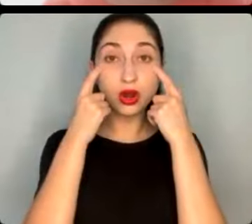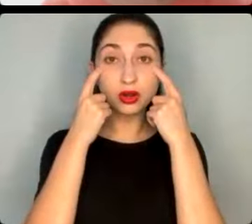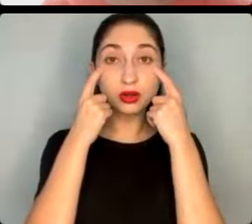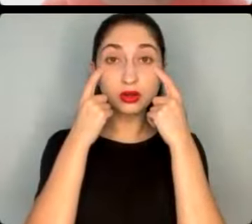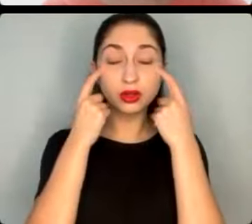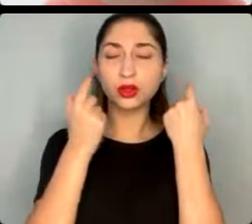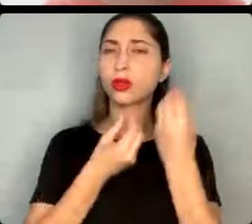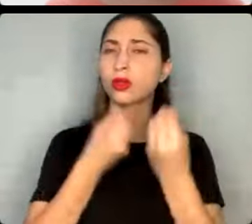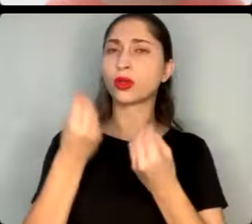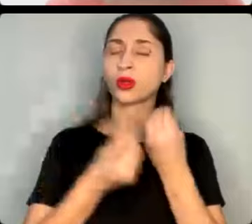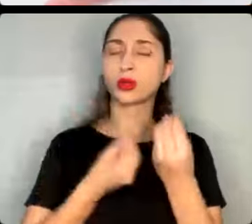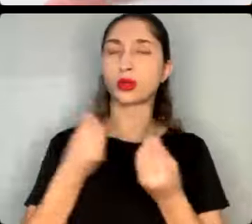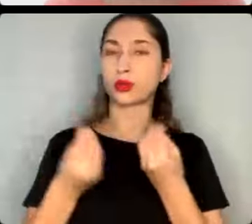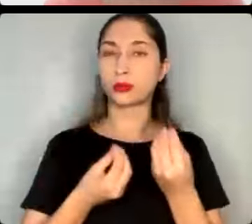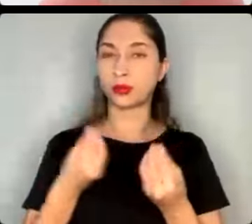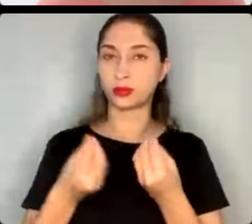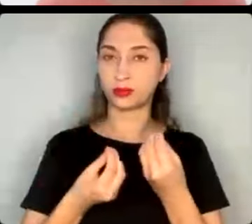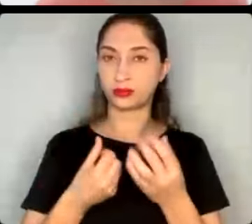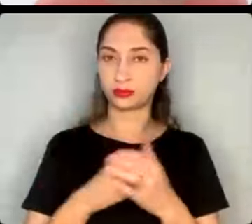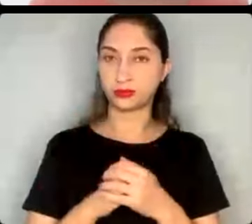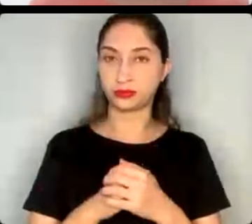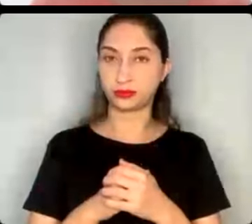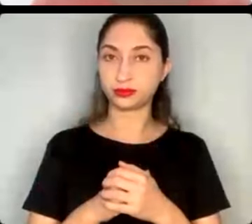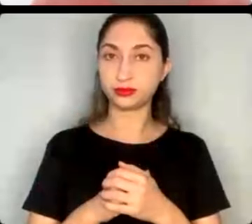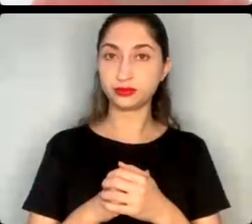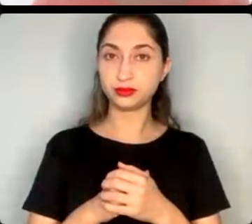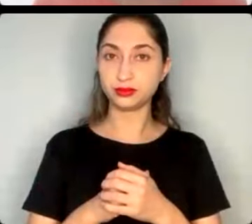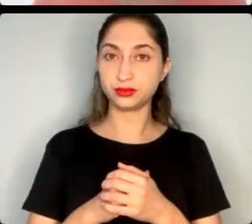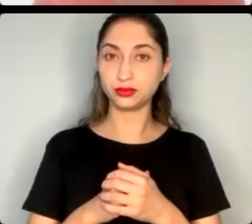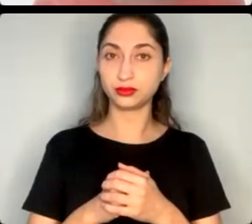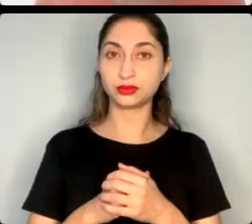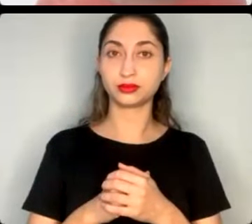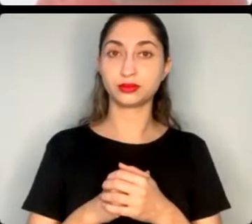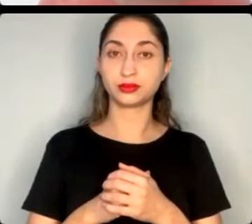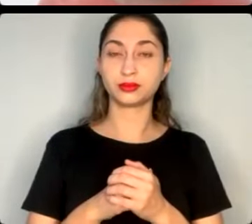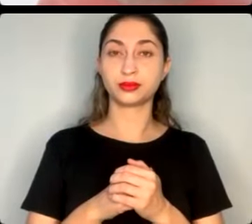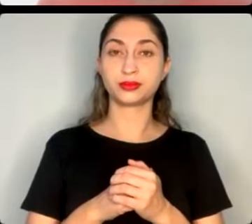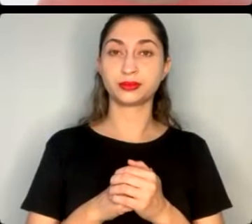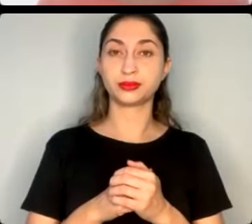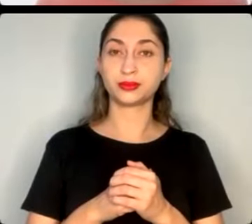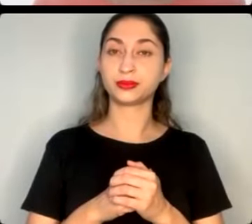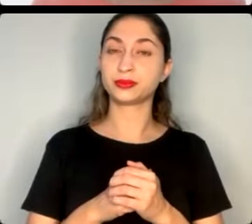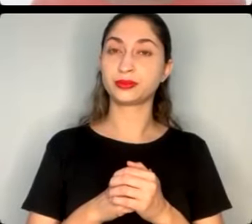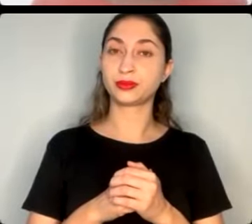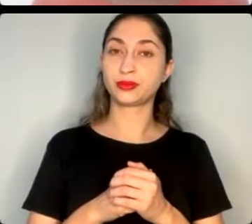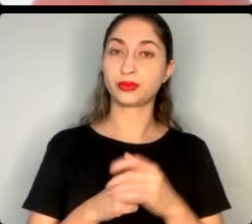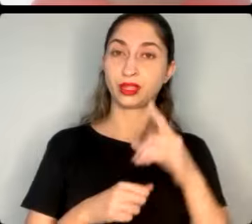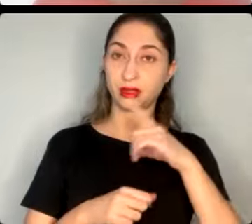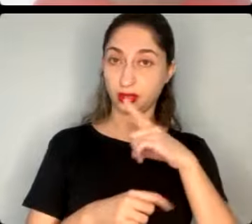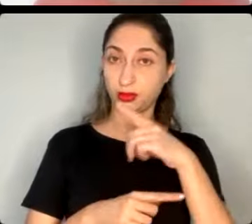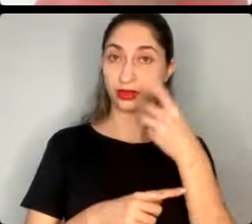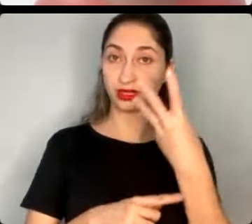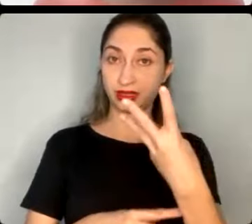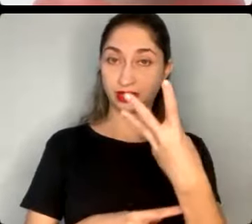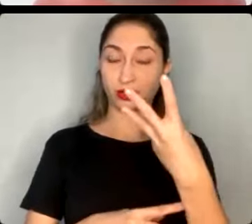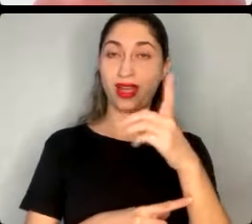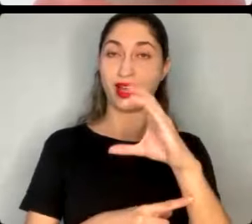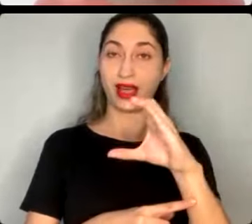estão apoiados acima do osso esfenoide. Então, a gente tem também, no terceiro capítulo,